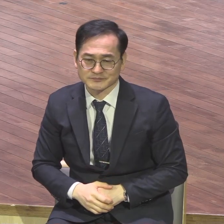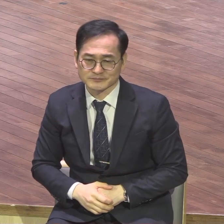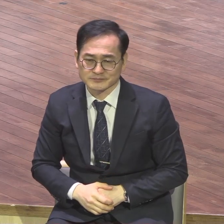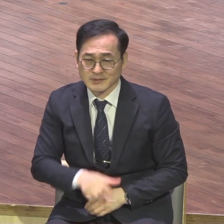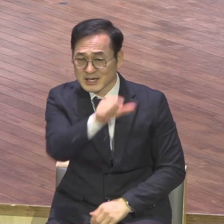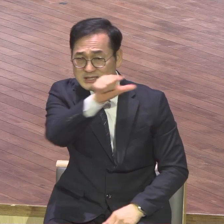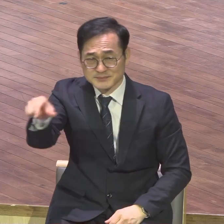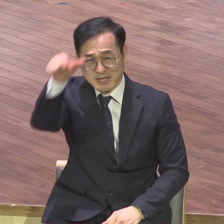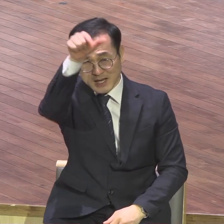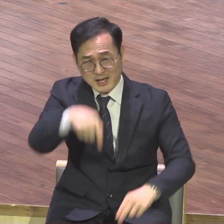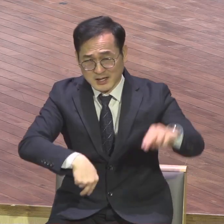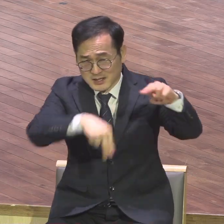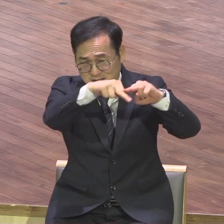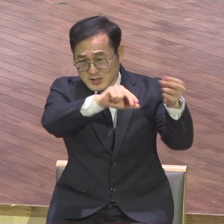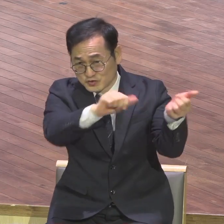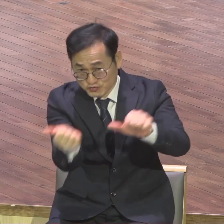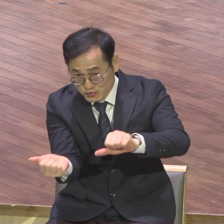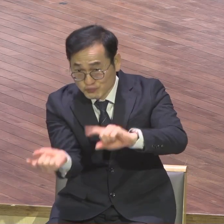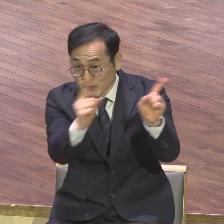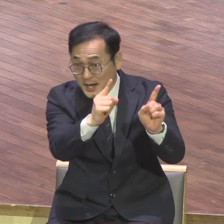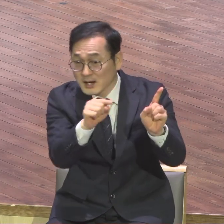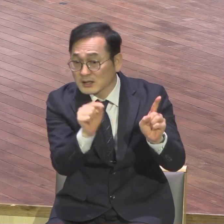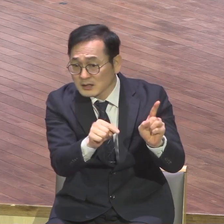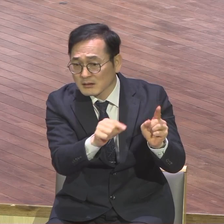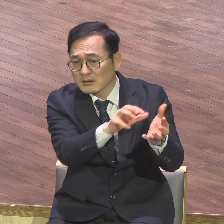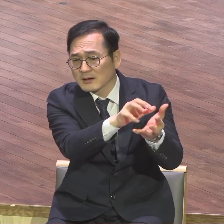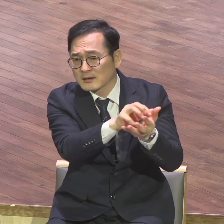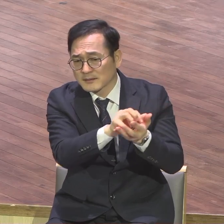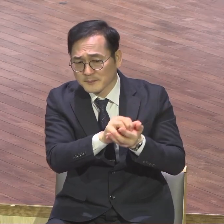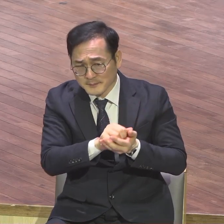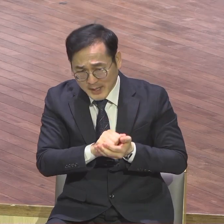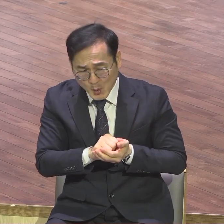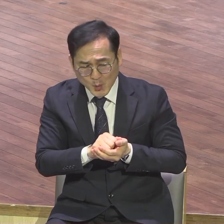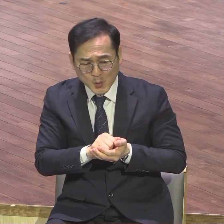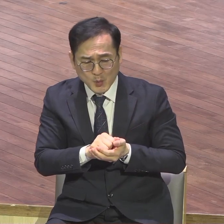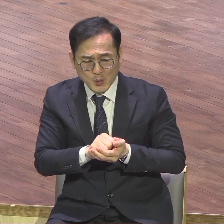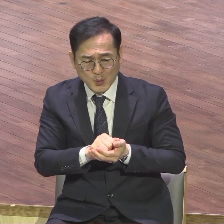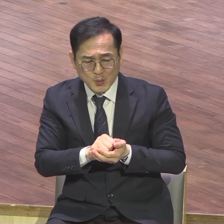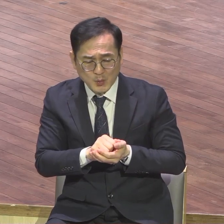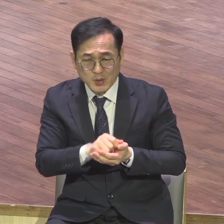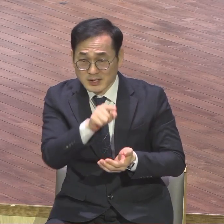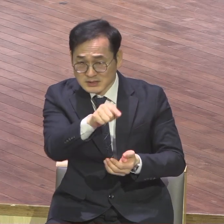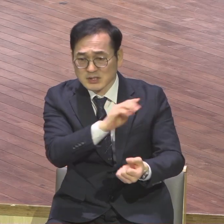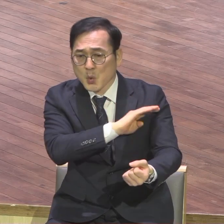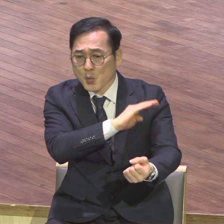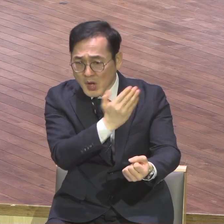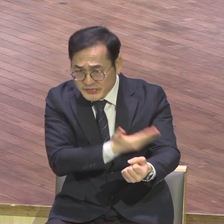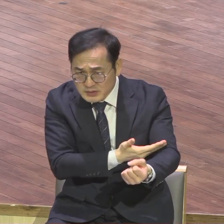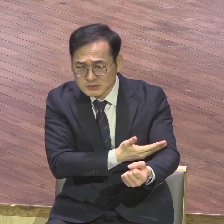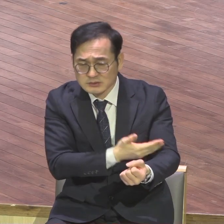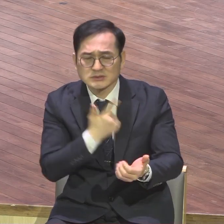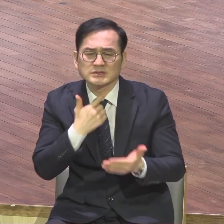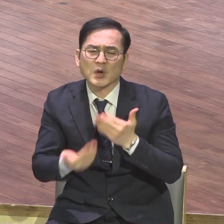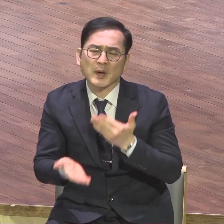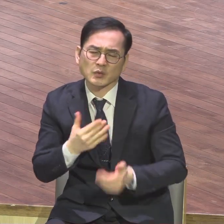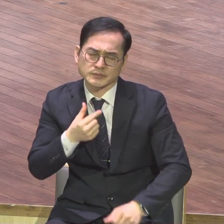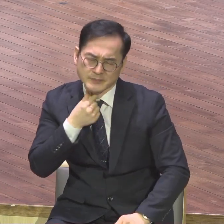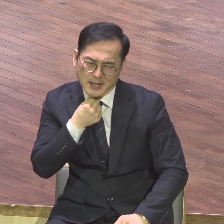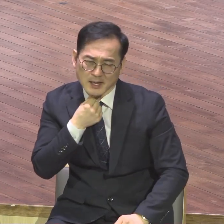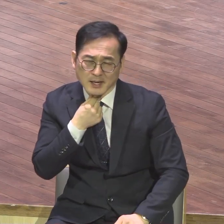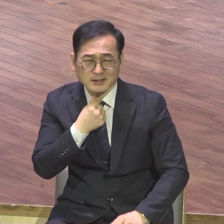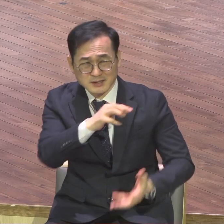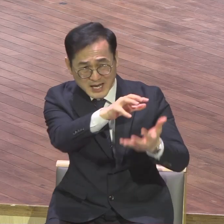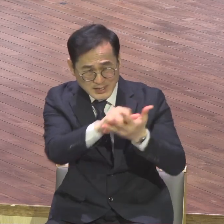십자가 대속과 부활의 권능을 힘입은 삶을 살고 싶다. 십자가 대속과 부활의 권능, 그 힘으로 살고